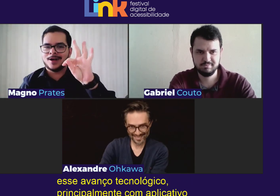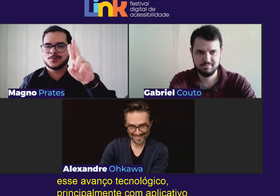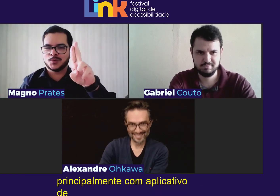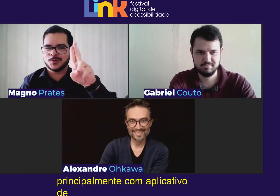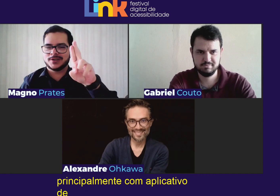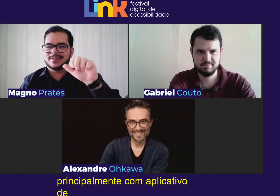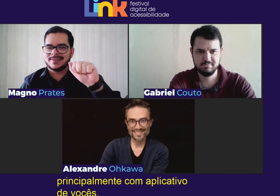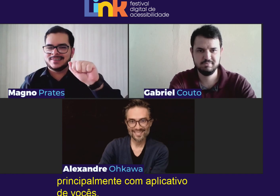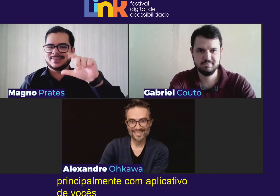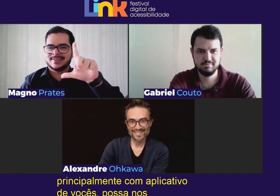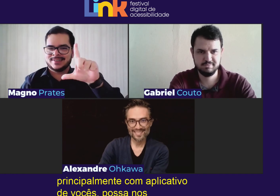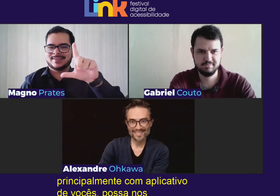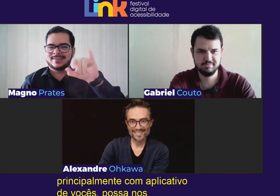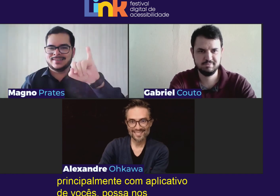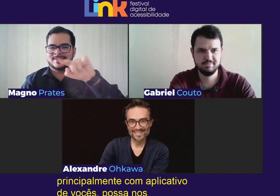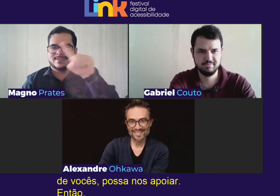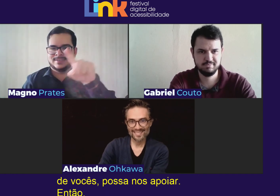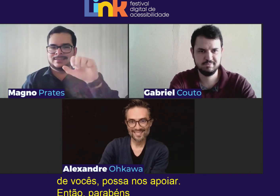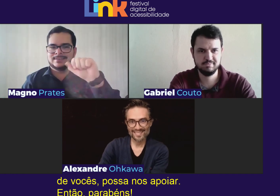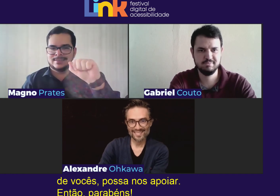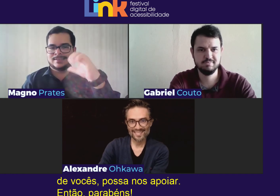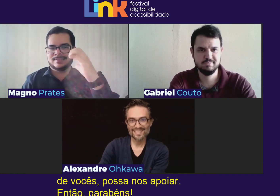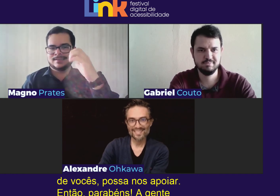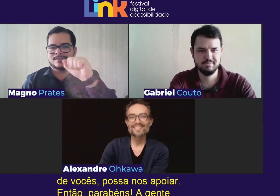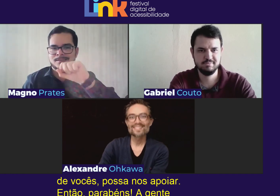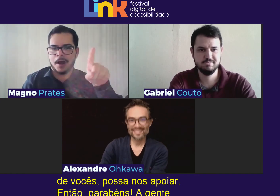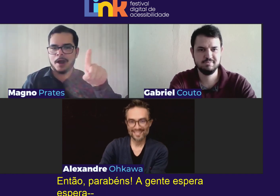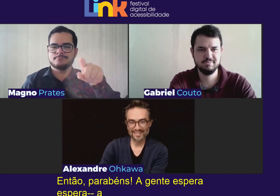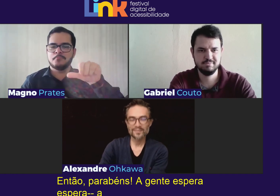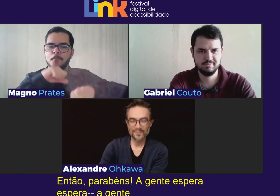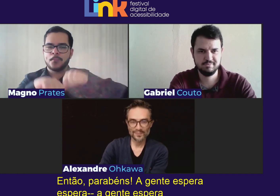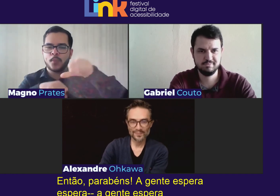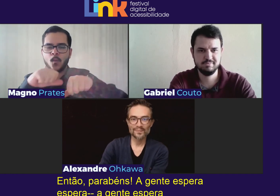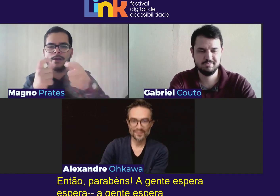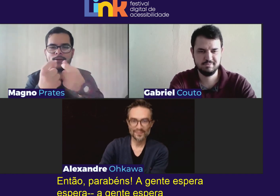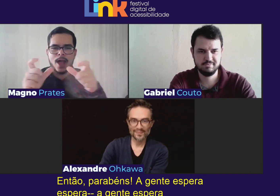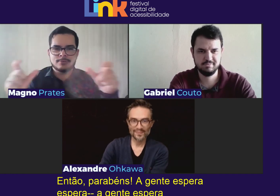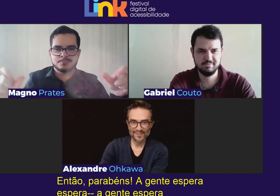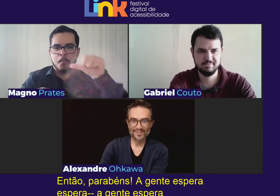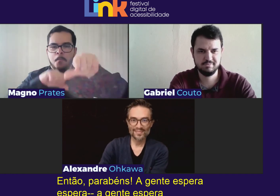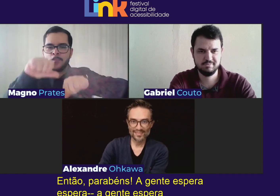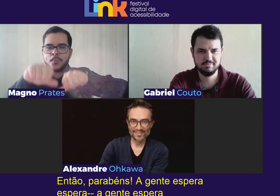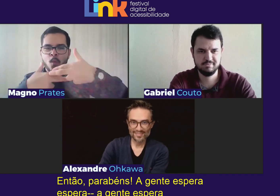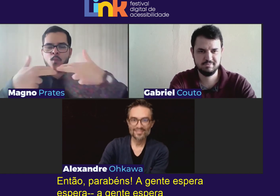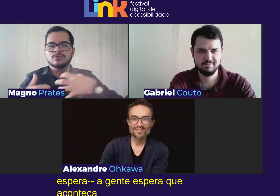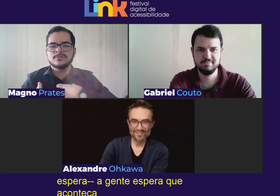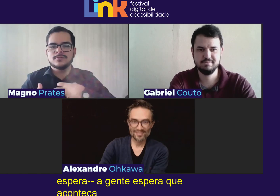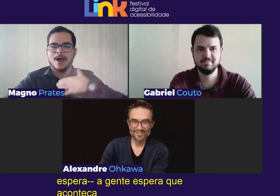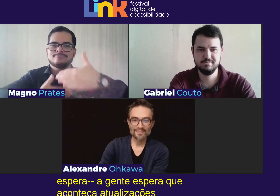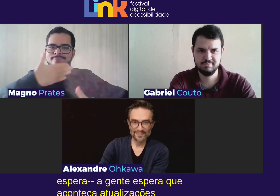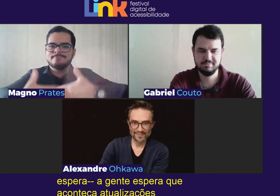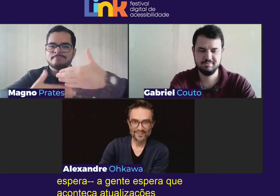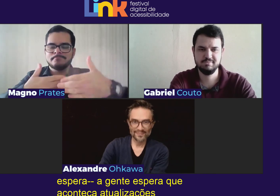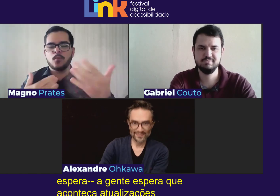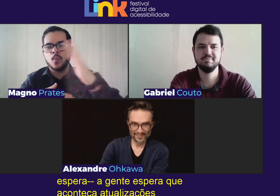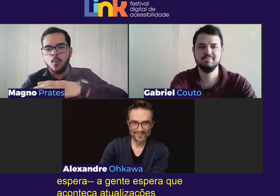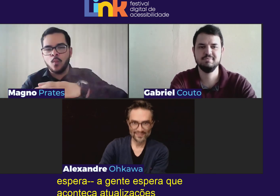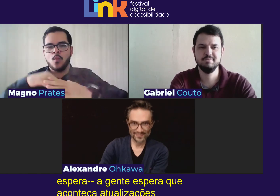gente espera que aconteça atualizações, novas palavras, novas expressões e que a